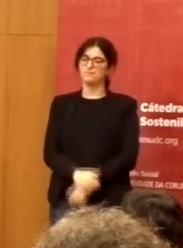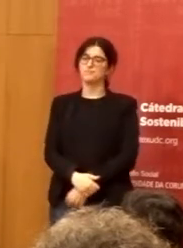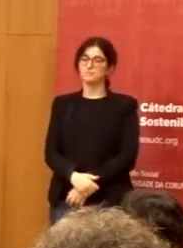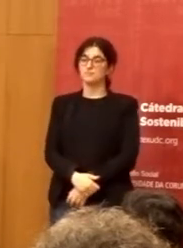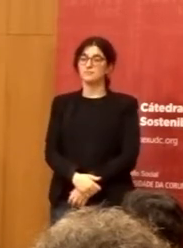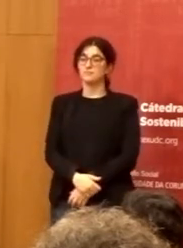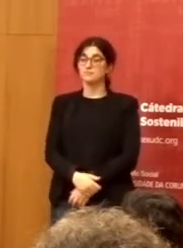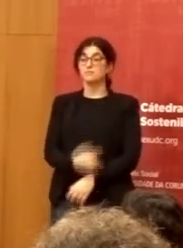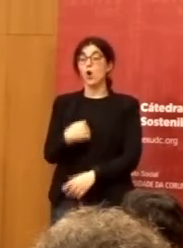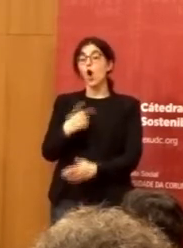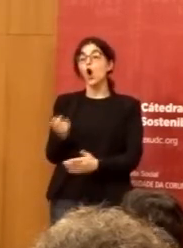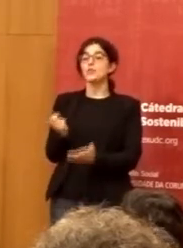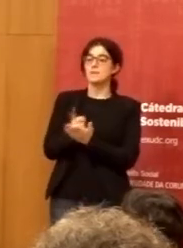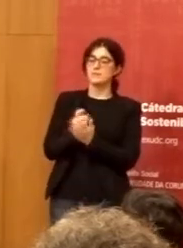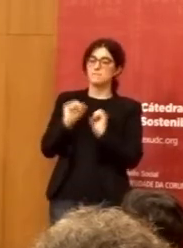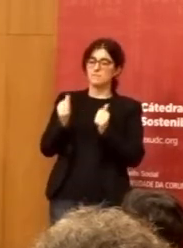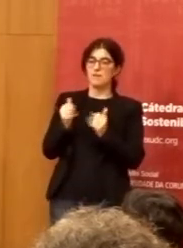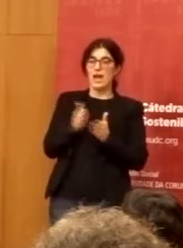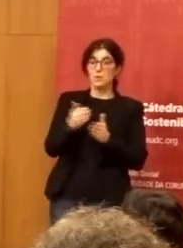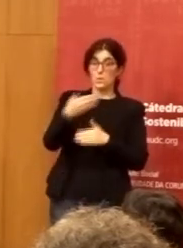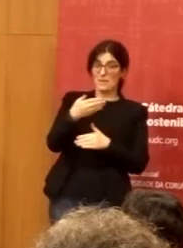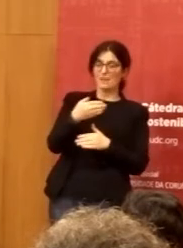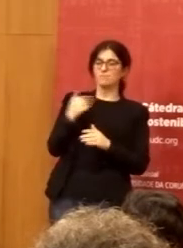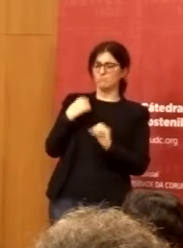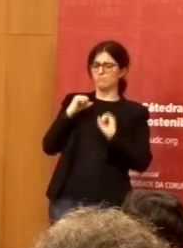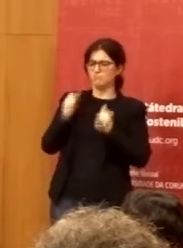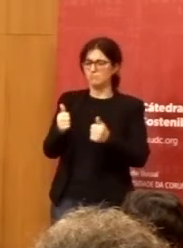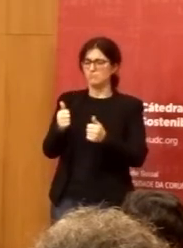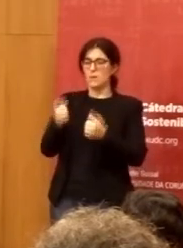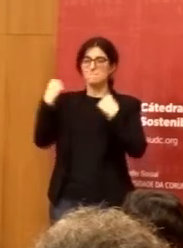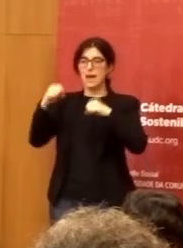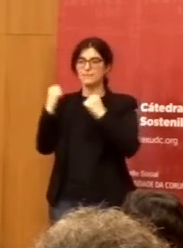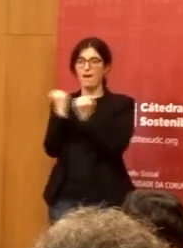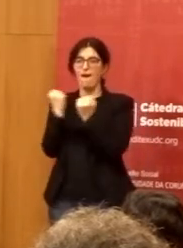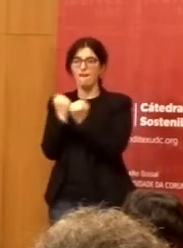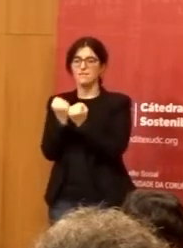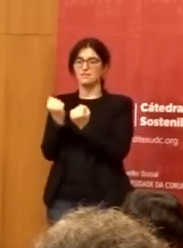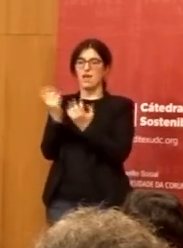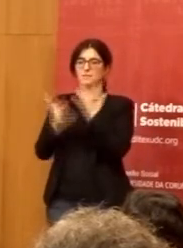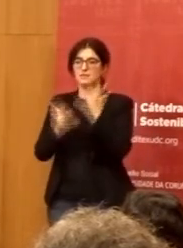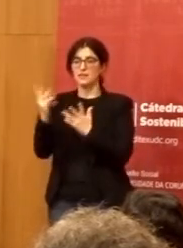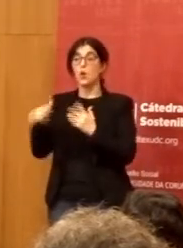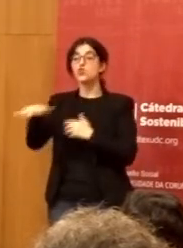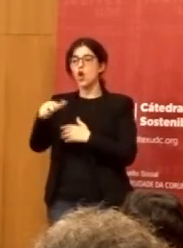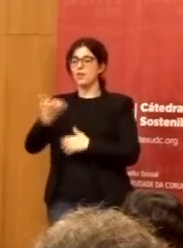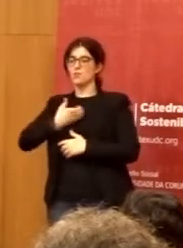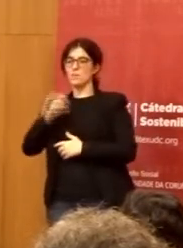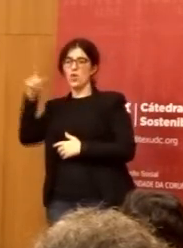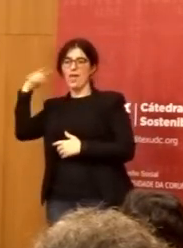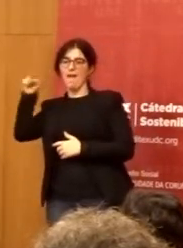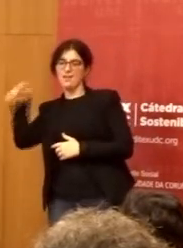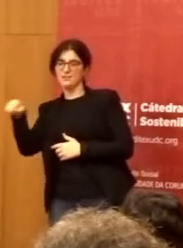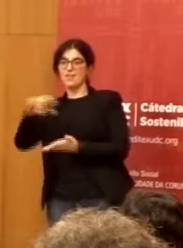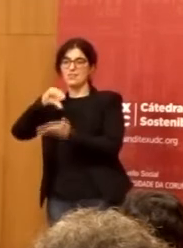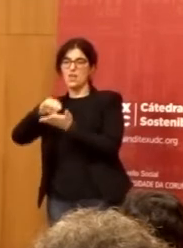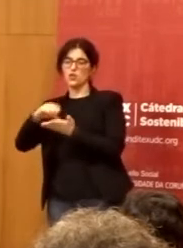Vuelvo de nuevo a Camilo B y comienzo mis prácticas de ayudante de auxiliar administrativo, en este caso en el Ayuntamiento de Elche, en el Centro Polivalente de